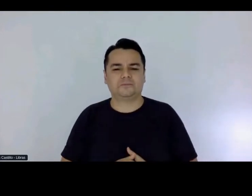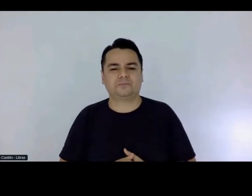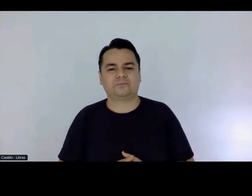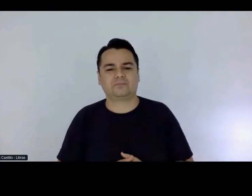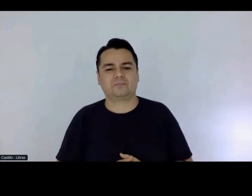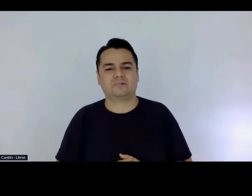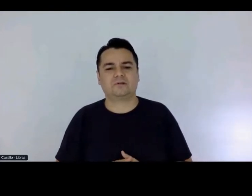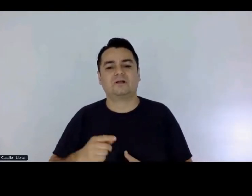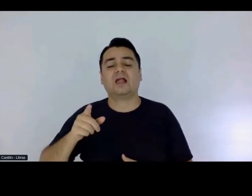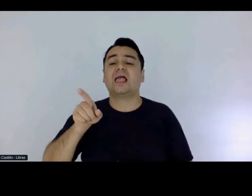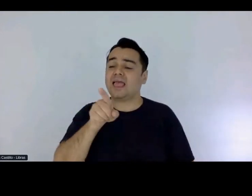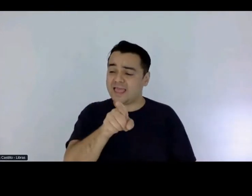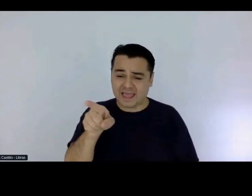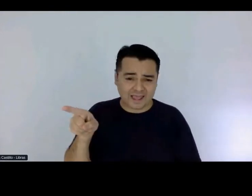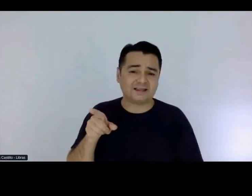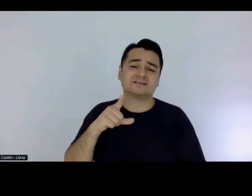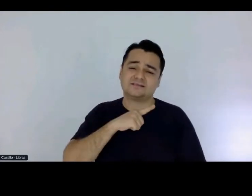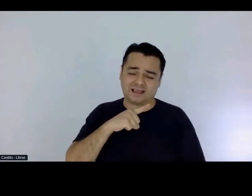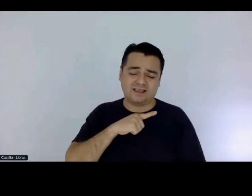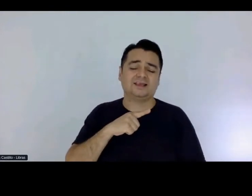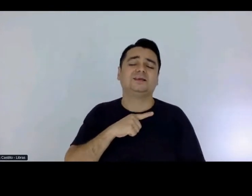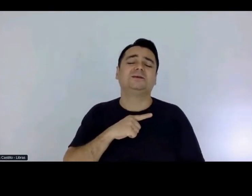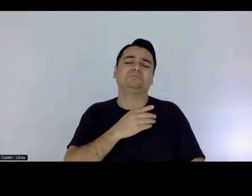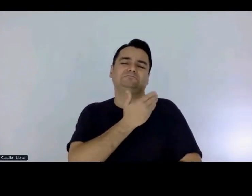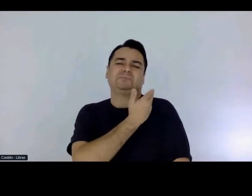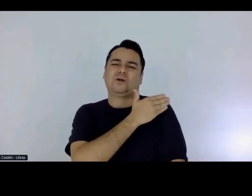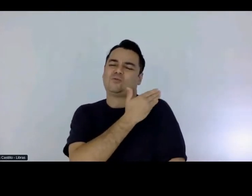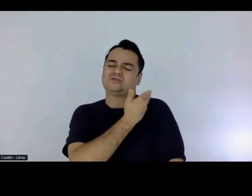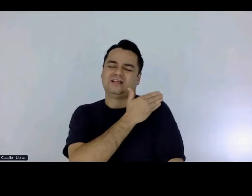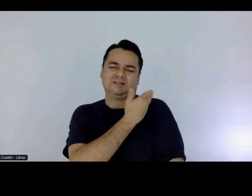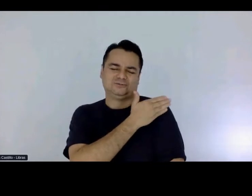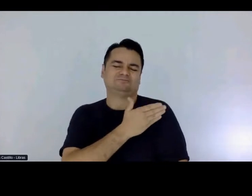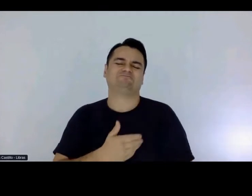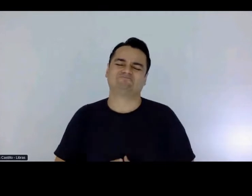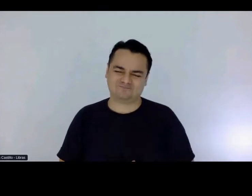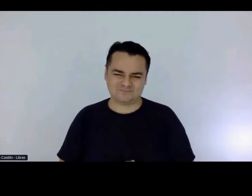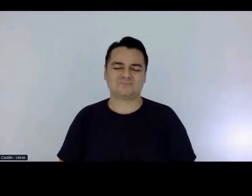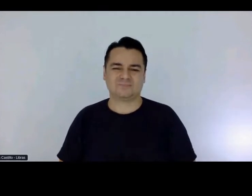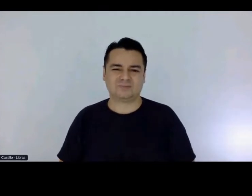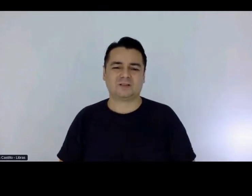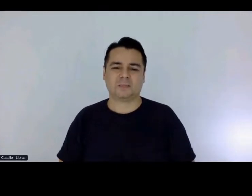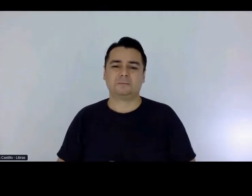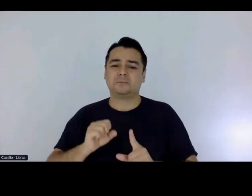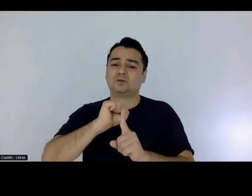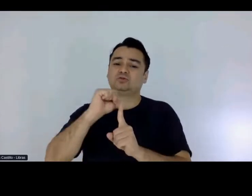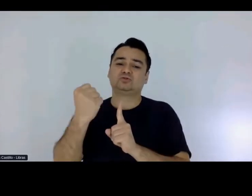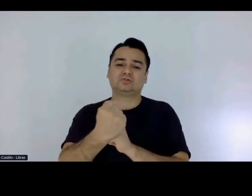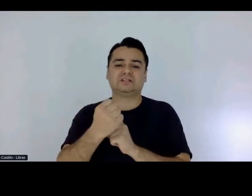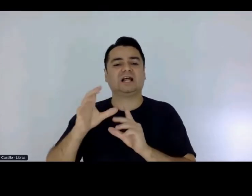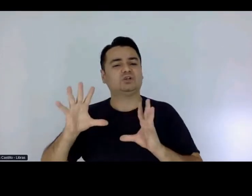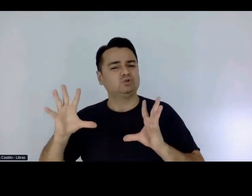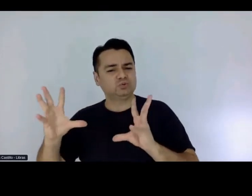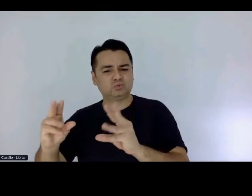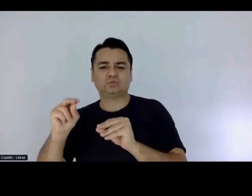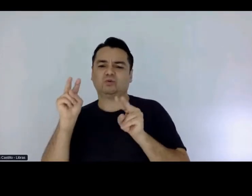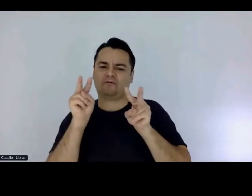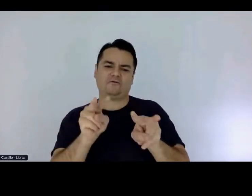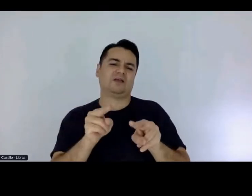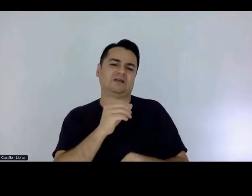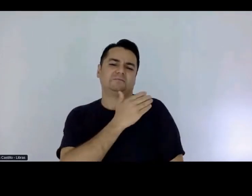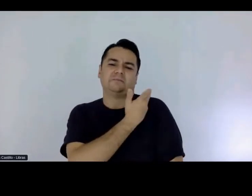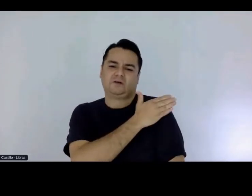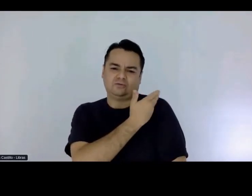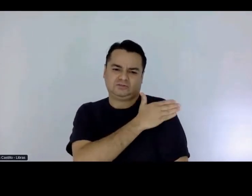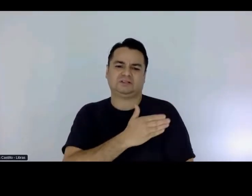passamos pelo preconceito. E esse preconceito, ele é visto em toda a sociedade. É dito que